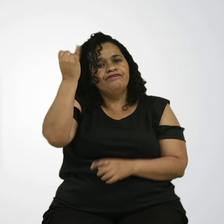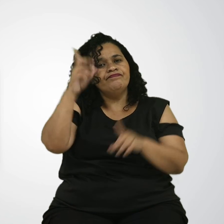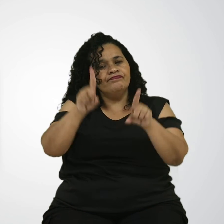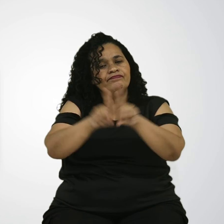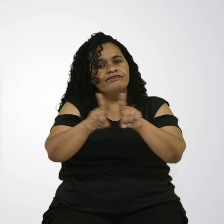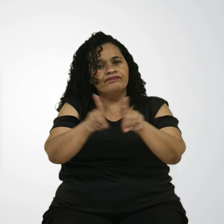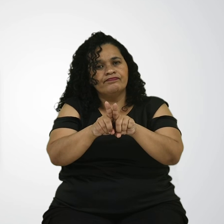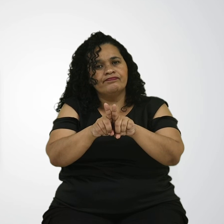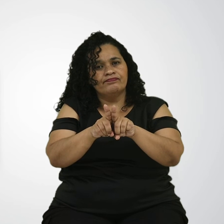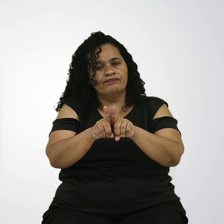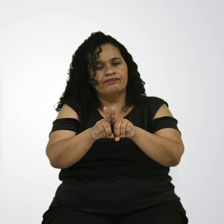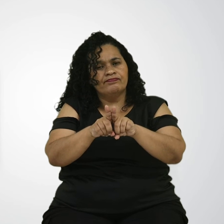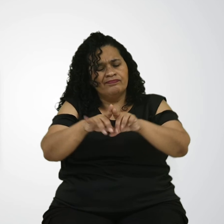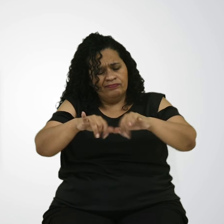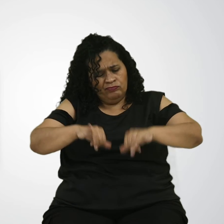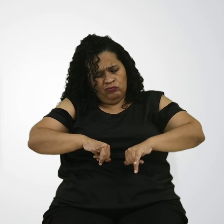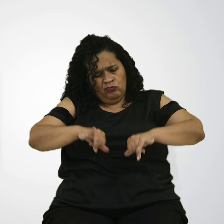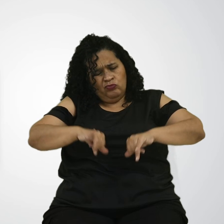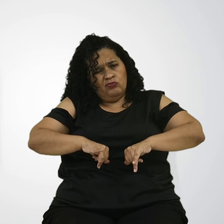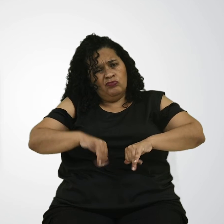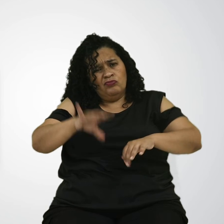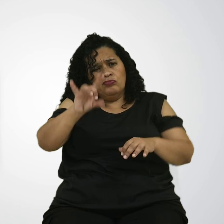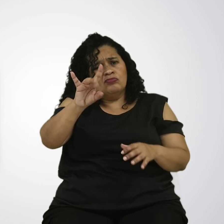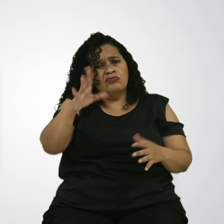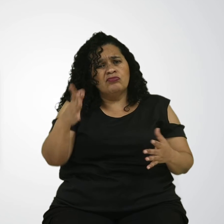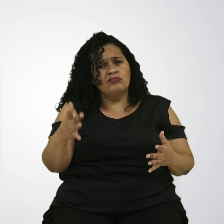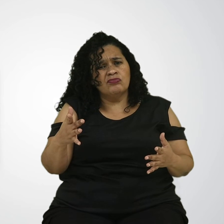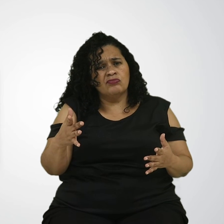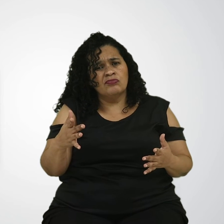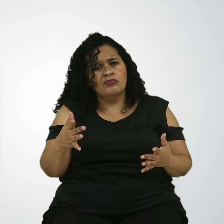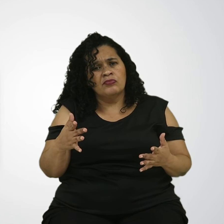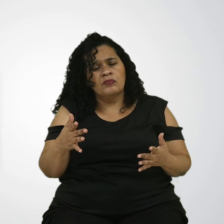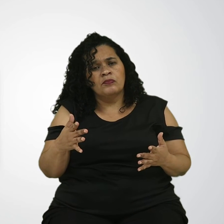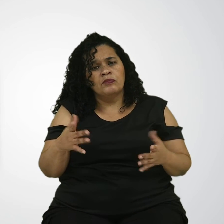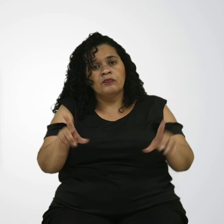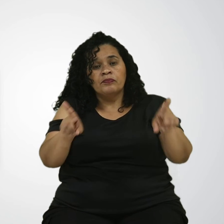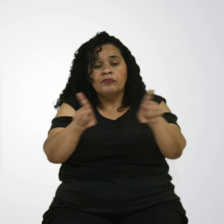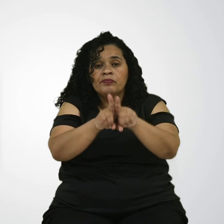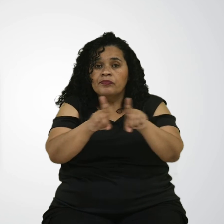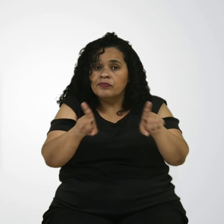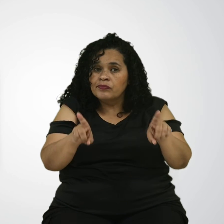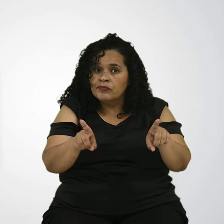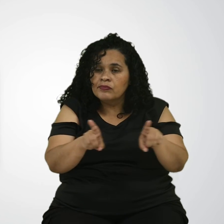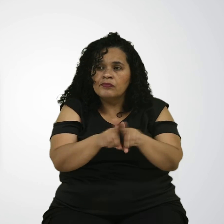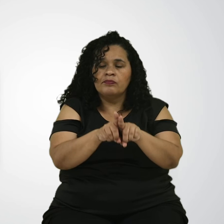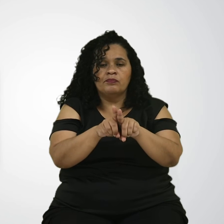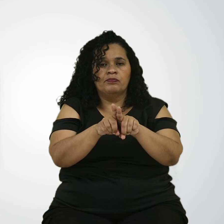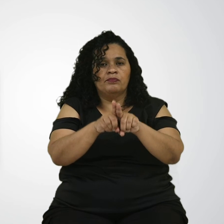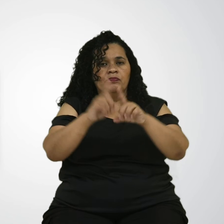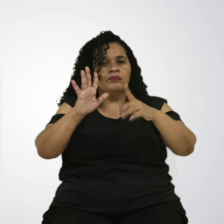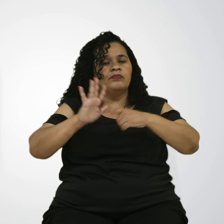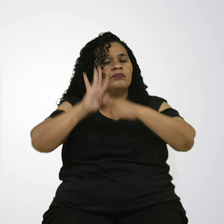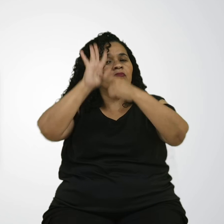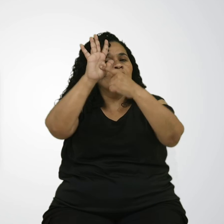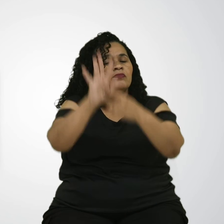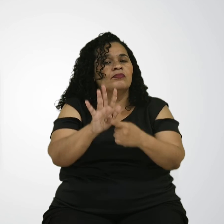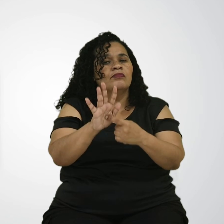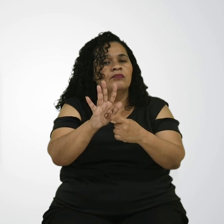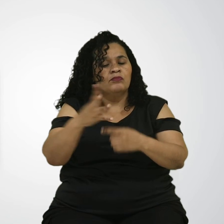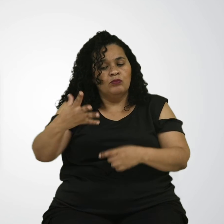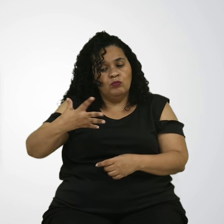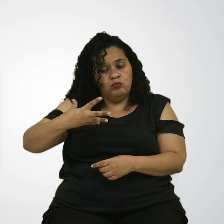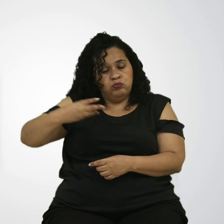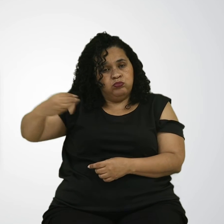Senão é sofrimento por sofrimento. Sim. E também isso imprimirá nesse